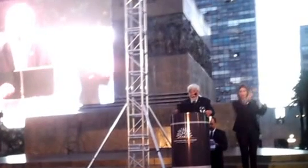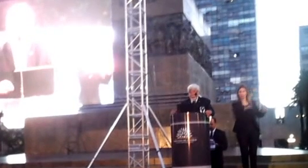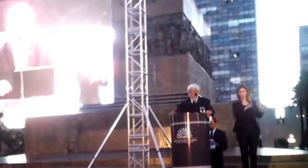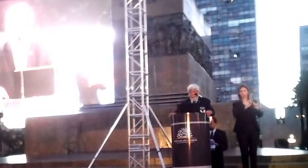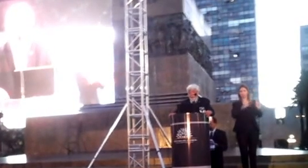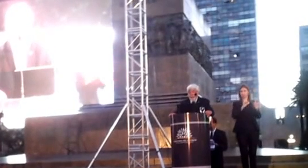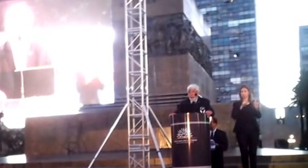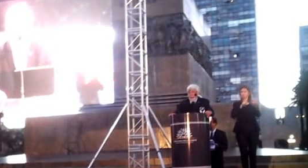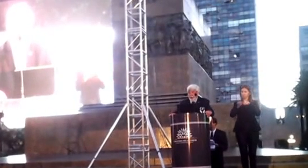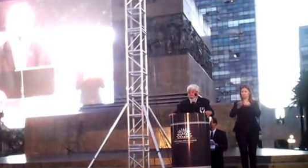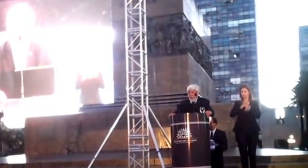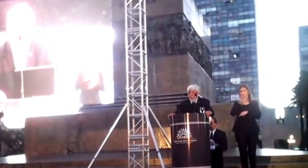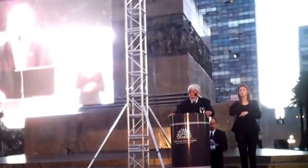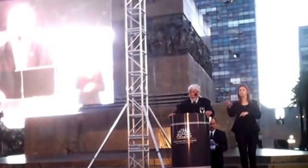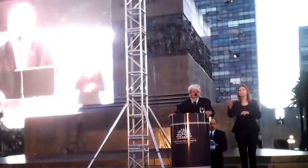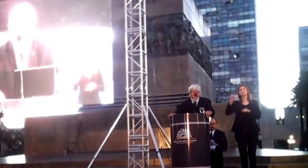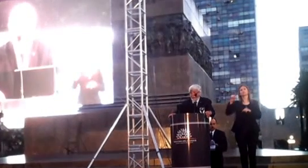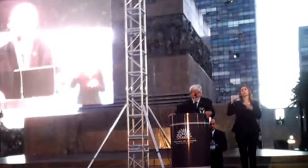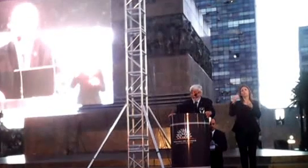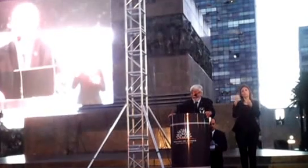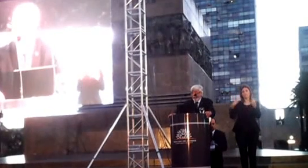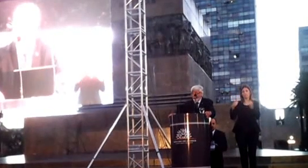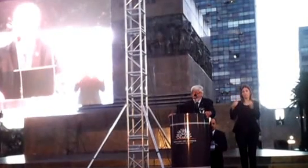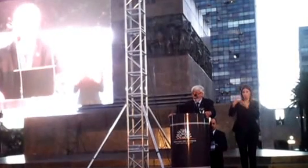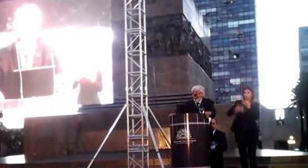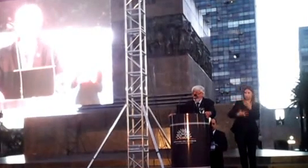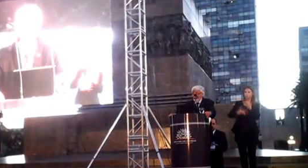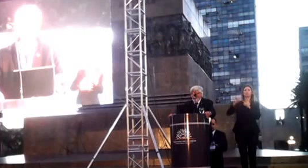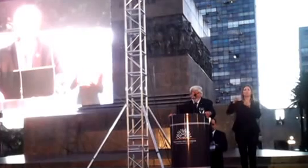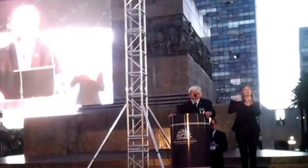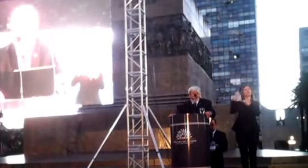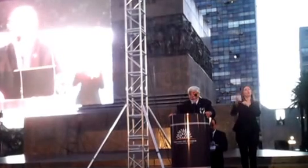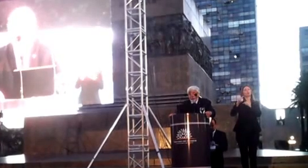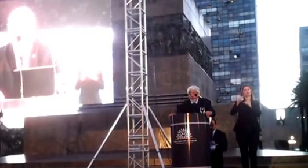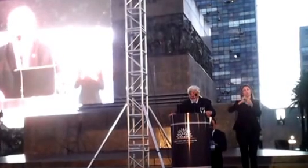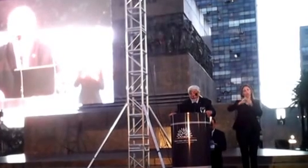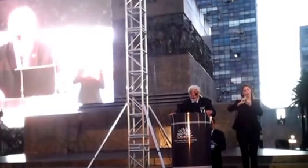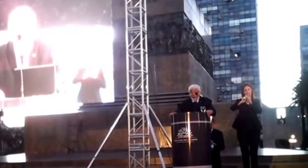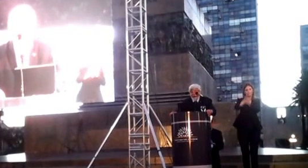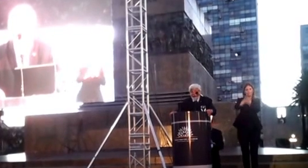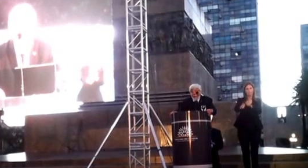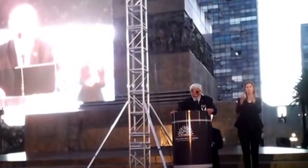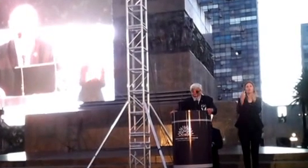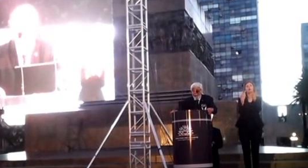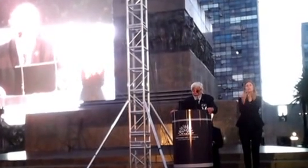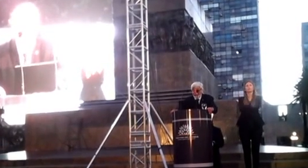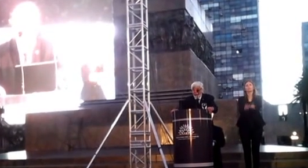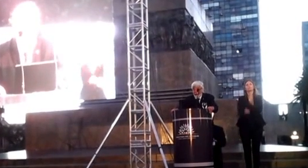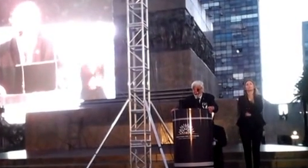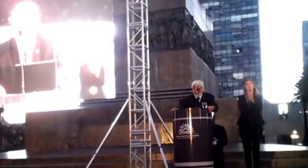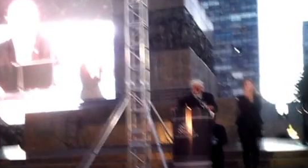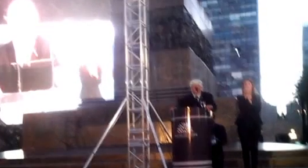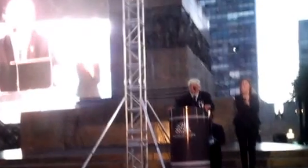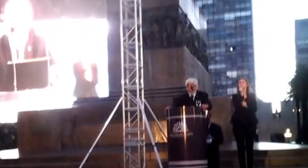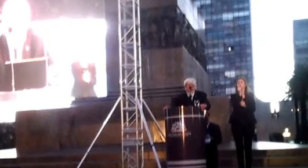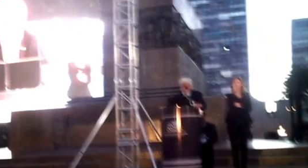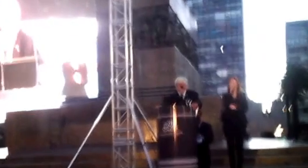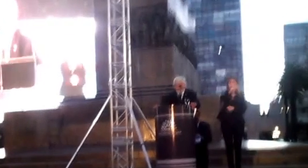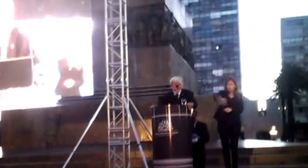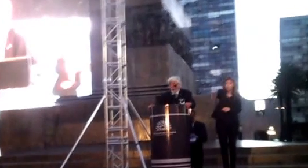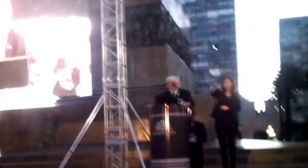Estos y otros cambios que se han implementado es lo que da sustento a la nueva policía que ustedes